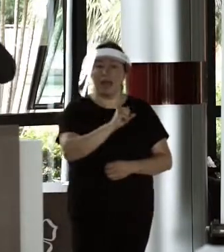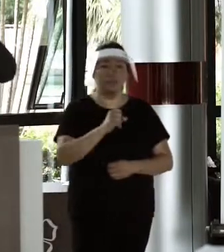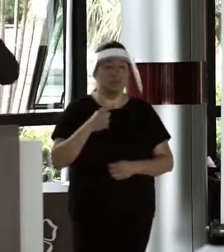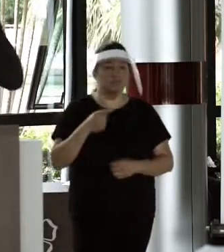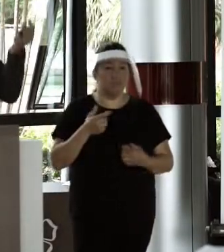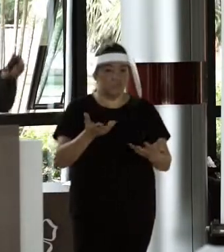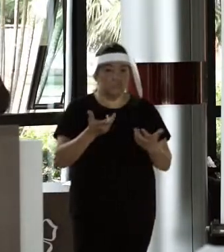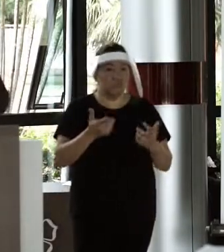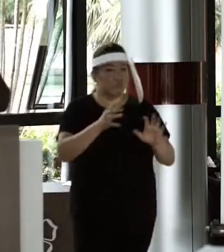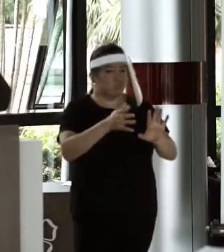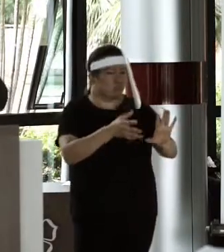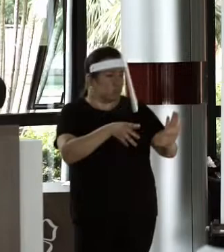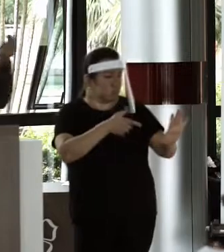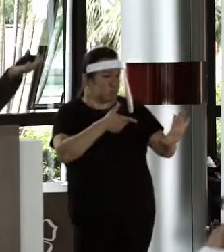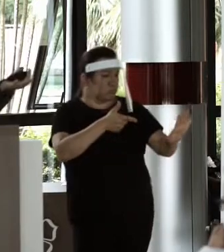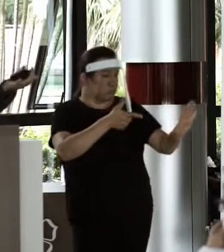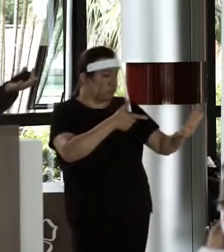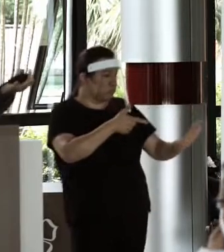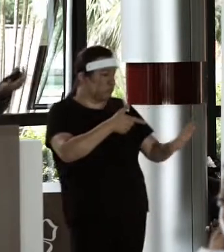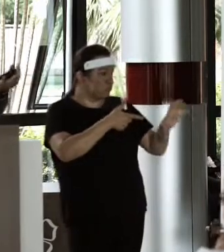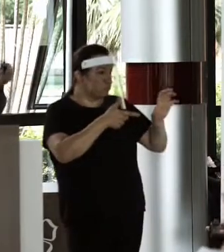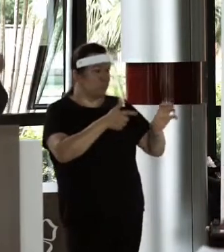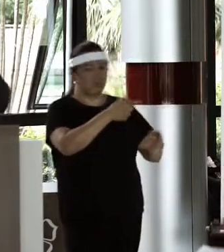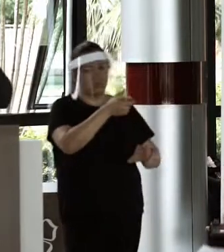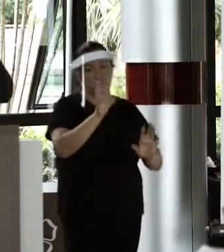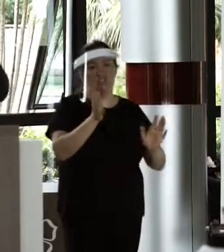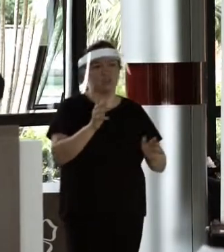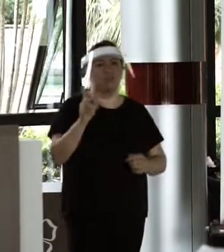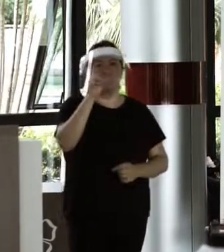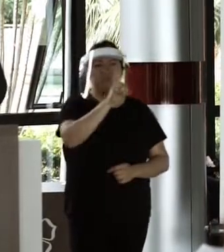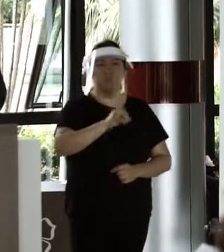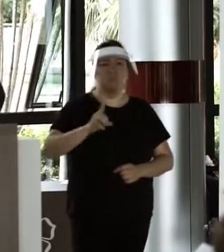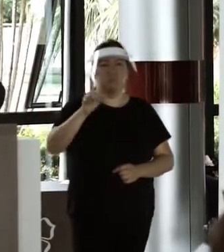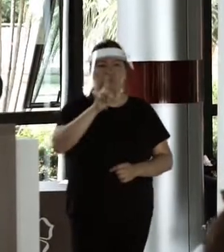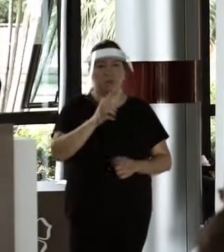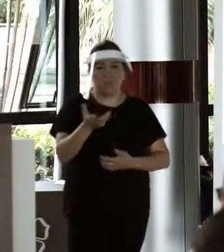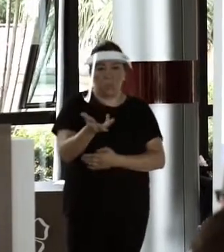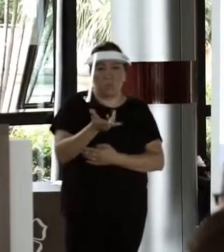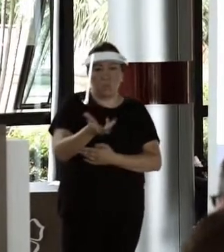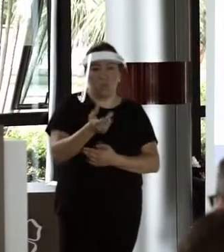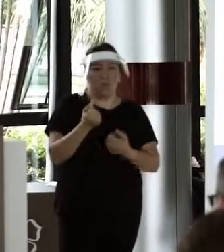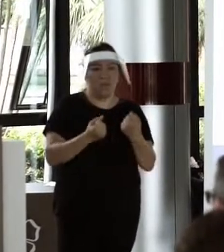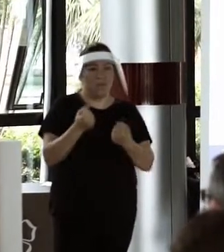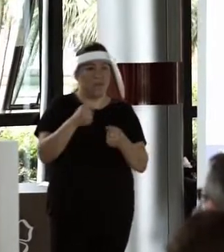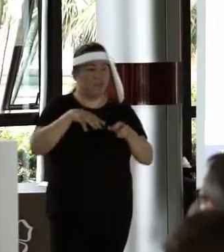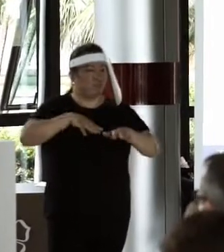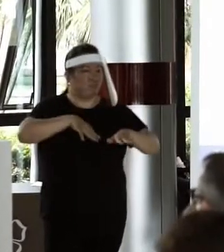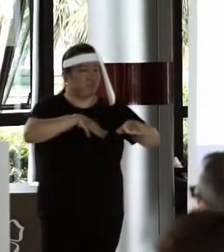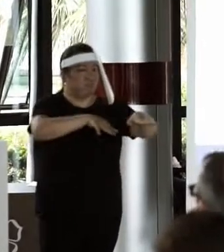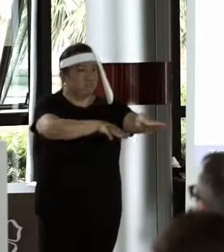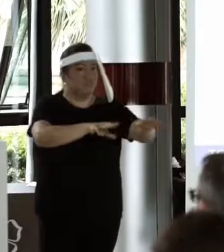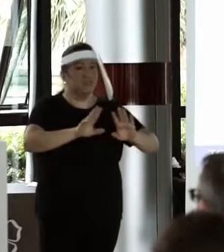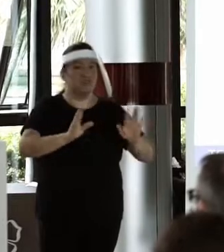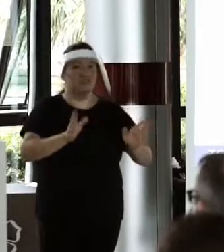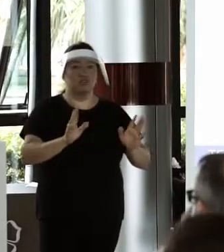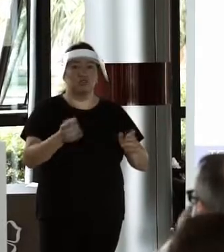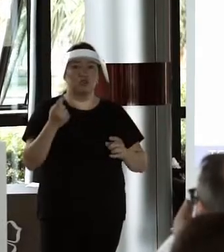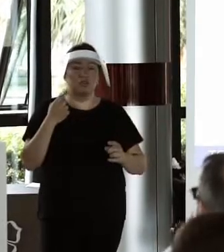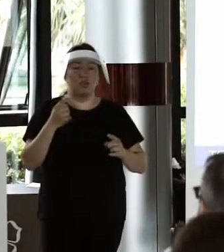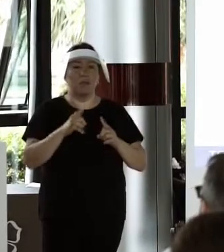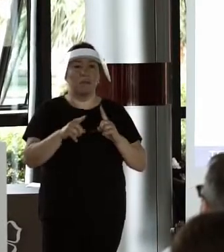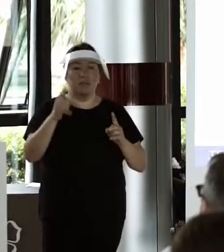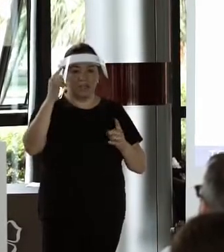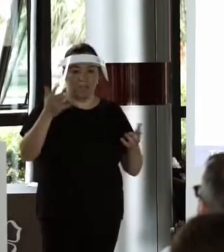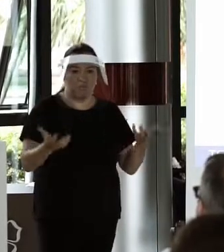de vocês já tenham visto, né, na corrida de Fórmula 1 do domingo, uma tomada lá filmando um carro, pegando superaquecimento